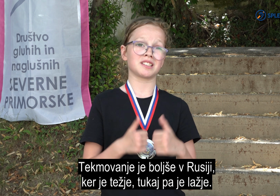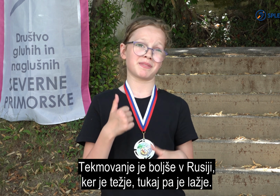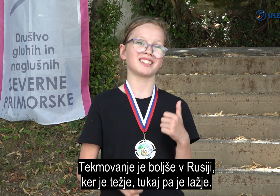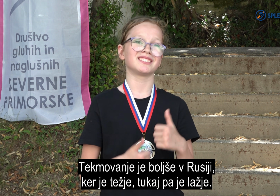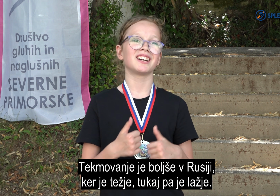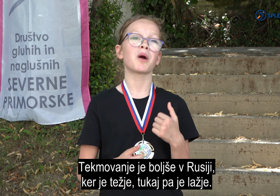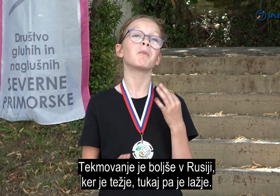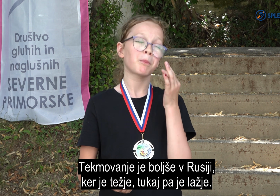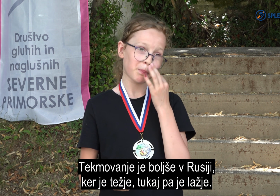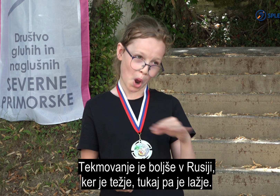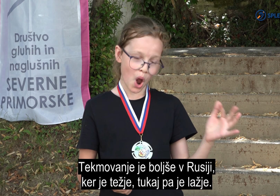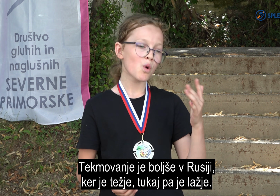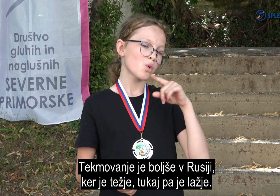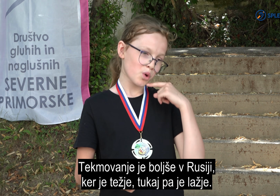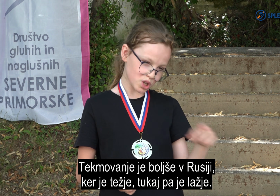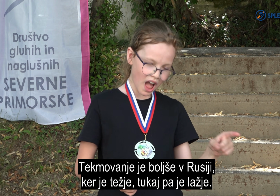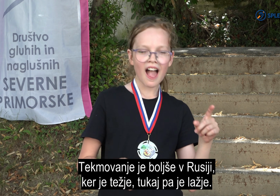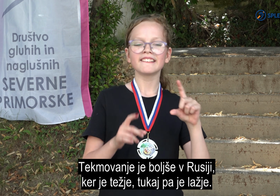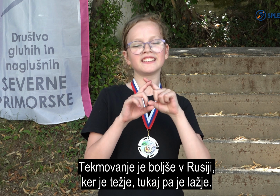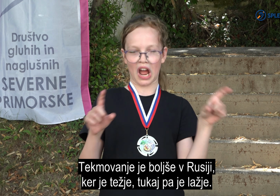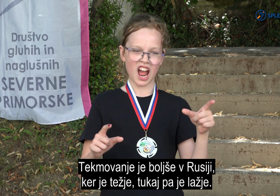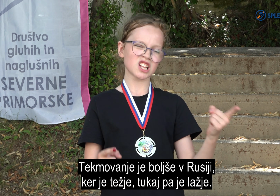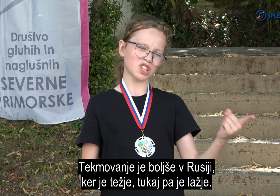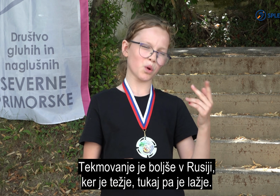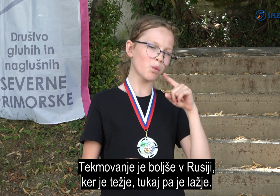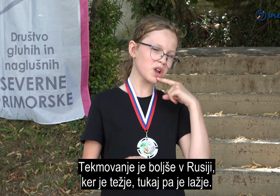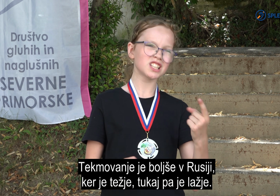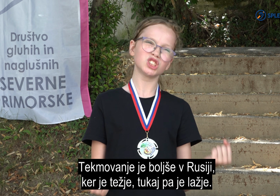Tekmovanje je boljše v Rusiji, ker je težje, tukaj pa je lažje.